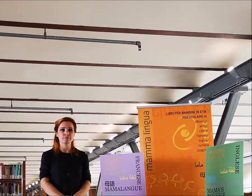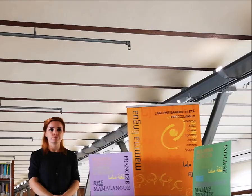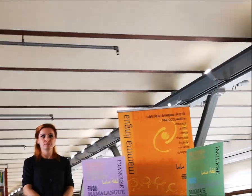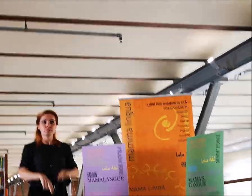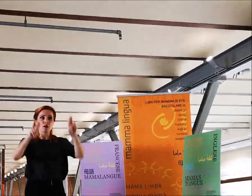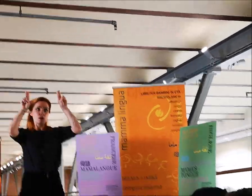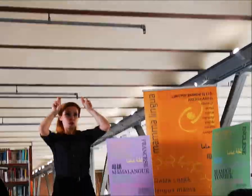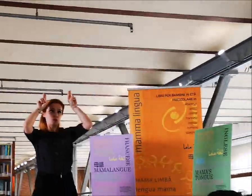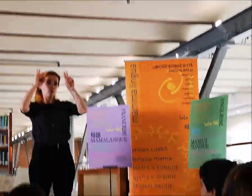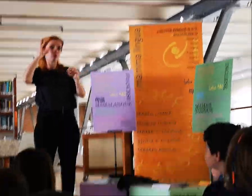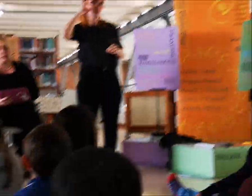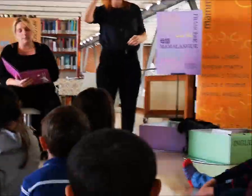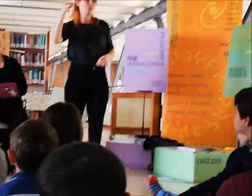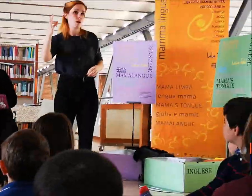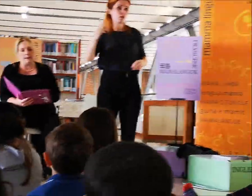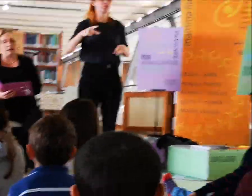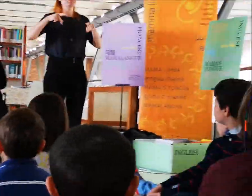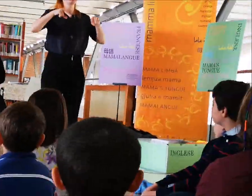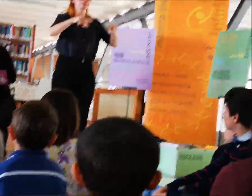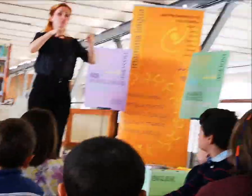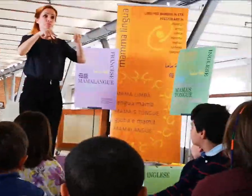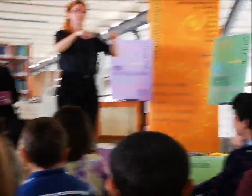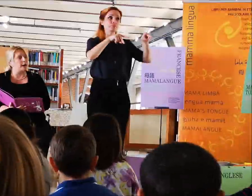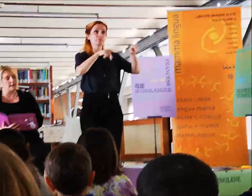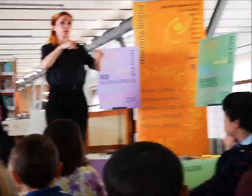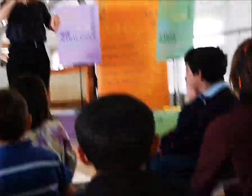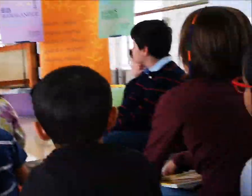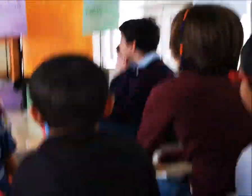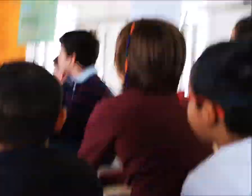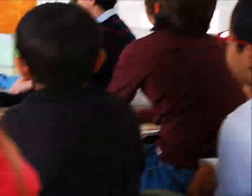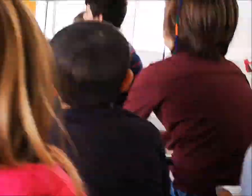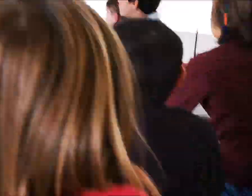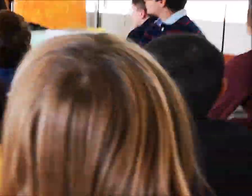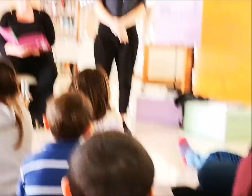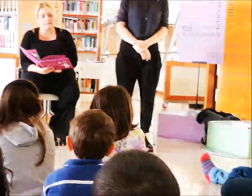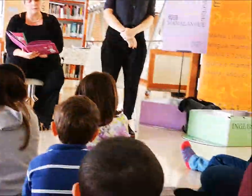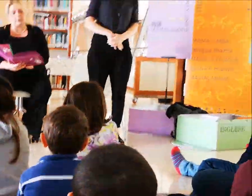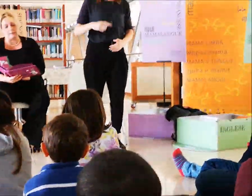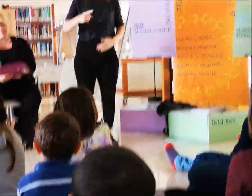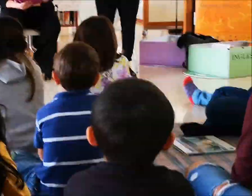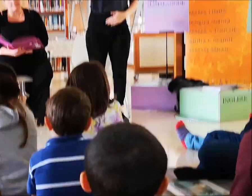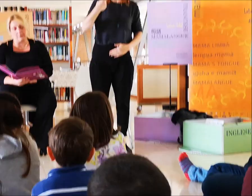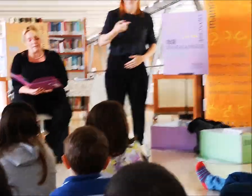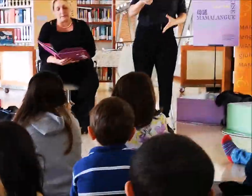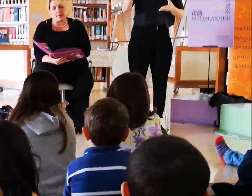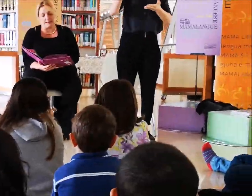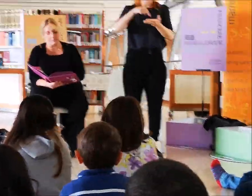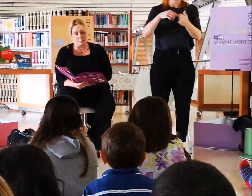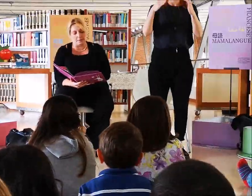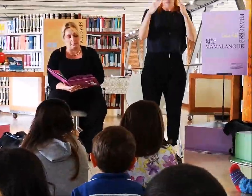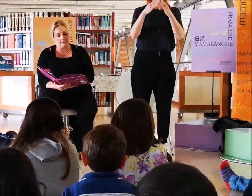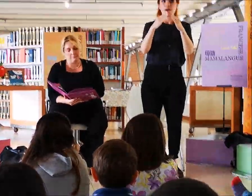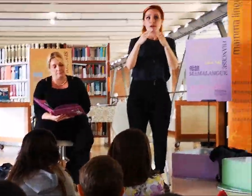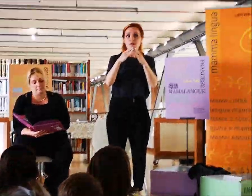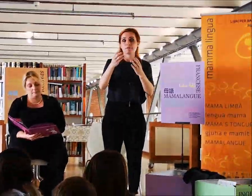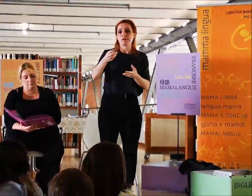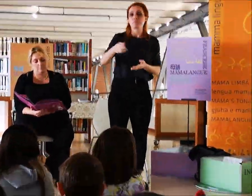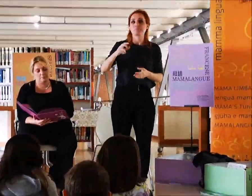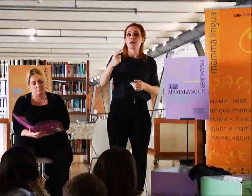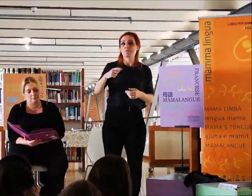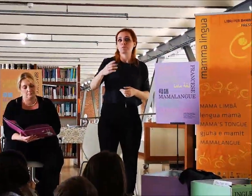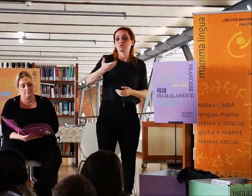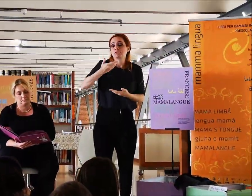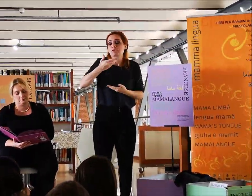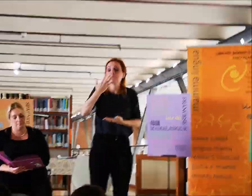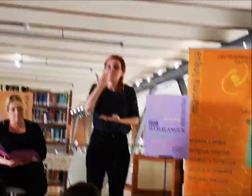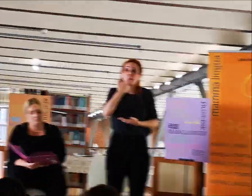Il piccolo coniglio bianco continua a camminare incontra un cane. Ma sono tornata a casa per farmi la zuppa.